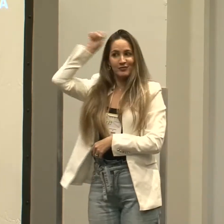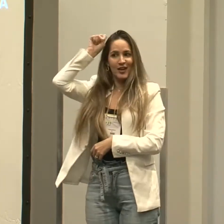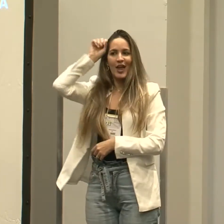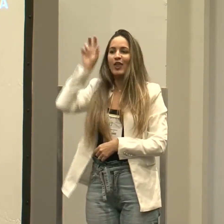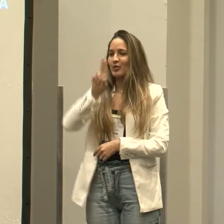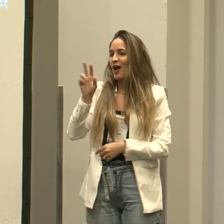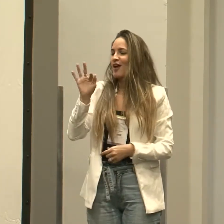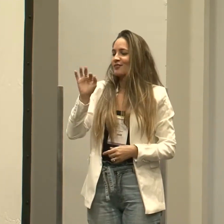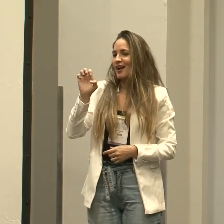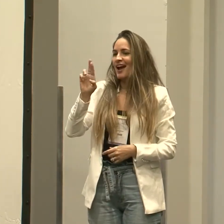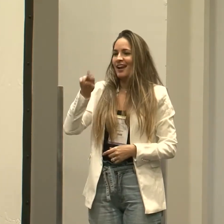Vamos convidar